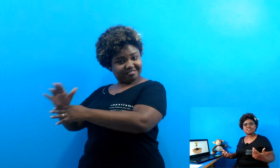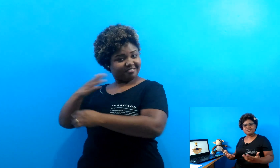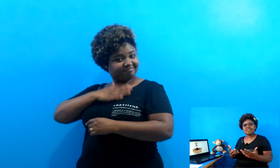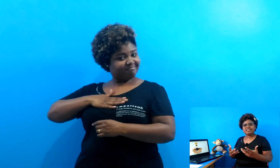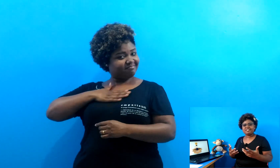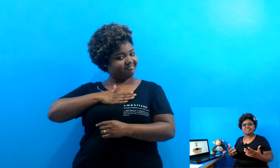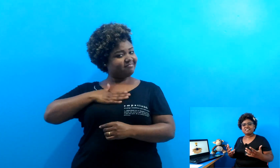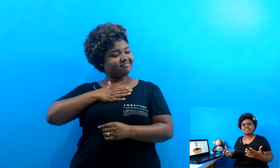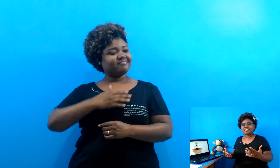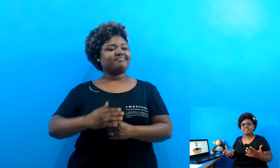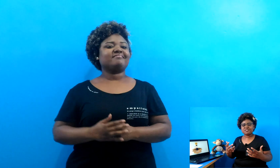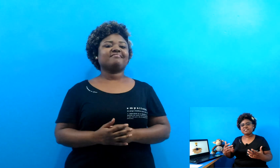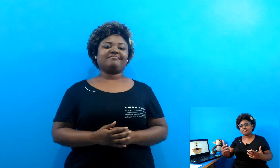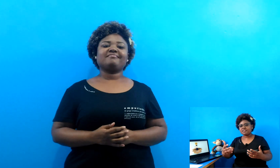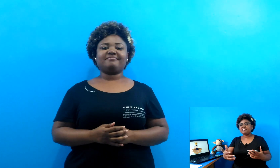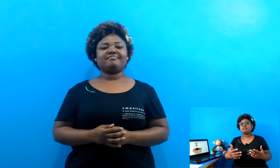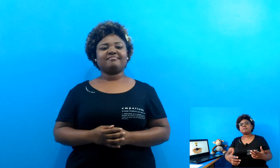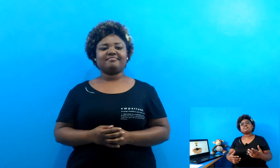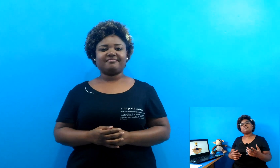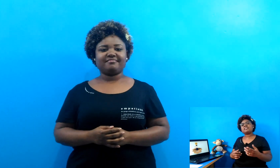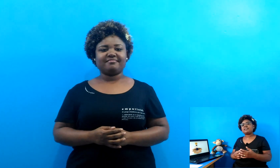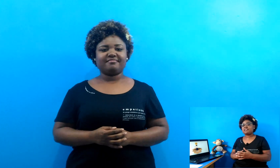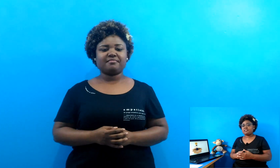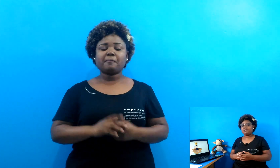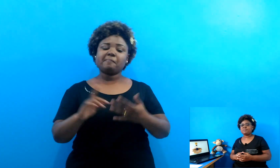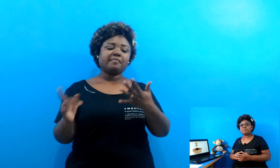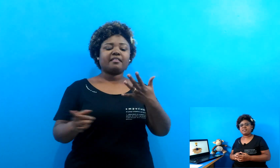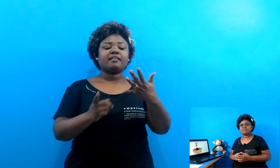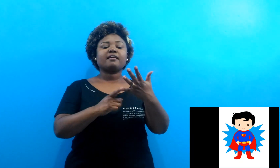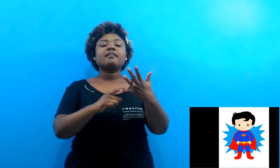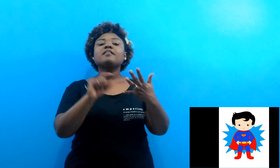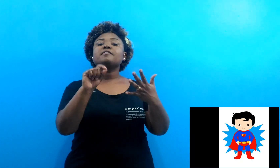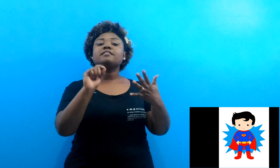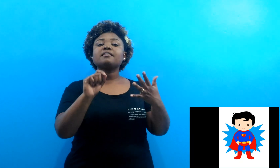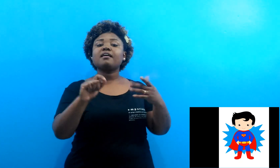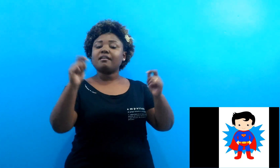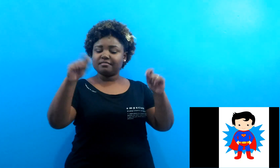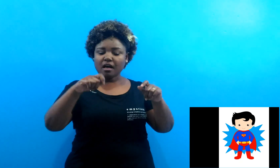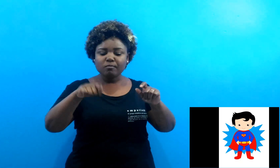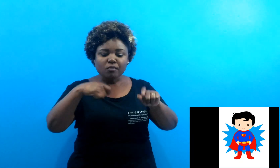porque eu sei a língua de sinais, eu estava ali para ajudar naquele momento.